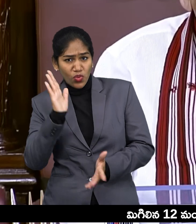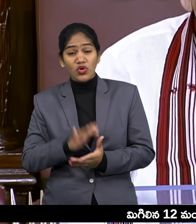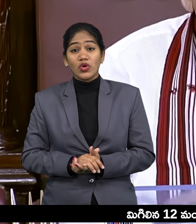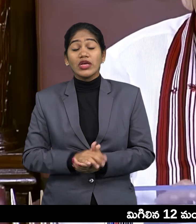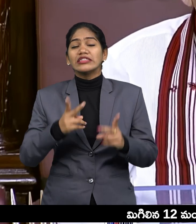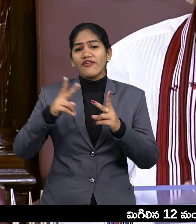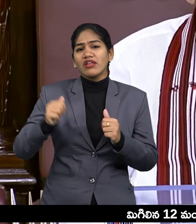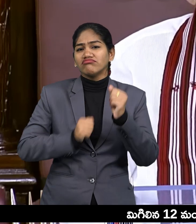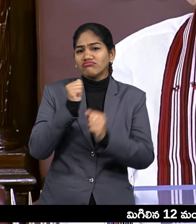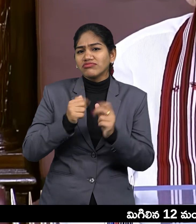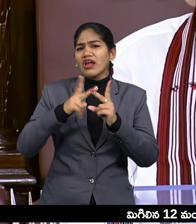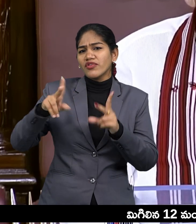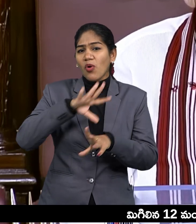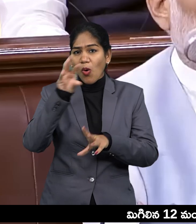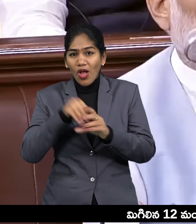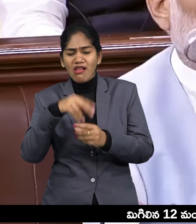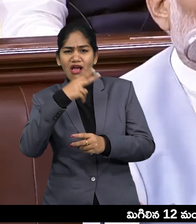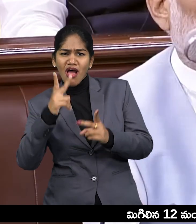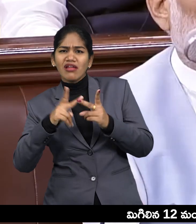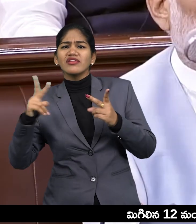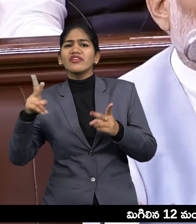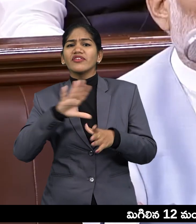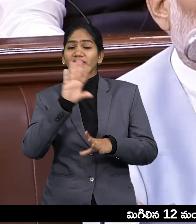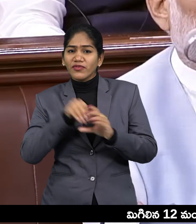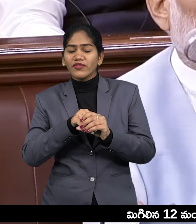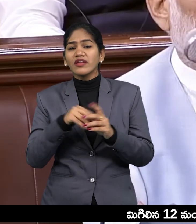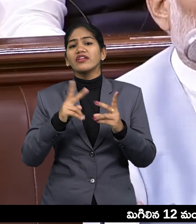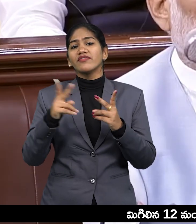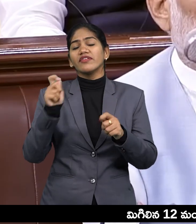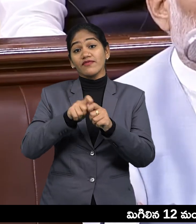మిగిలిన 12 మంది సభ్యులను రాష్ట్రపతి నామినేట్ చేస్తారు.